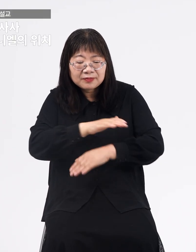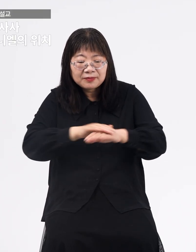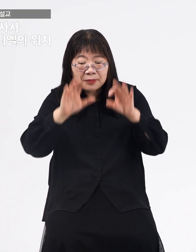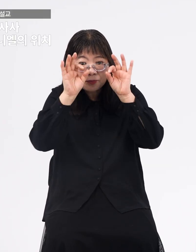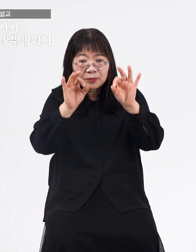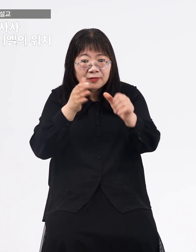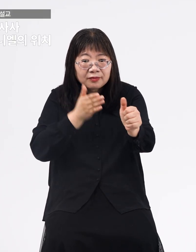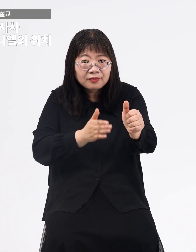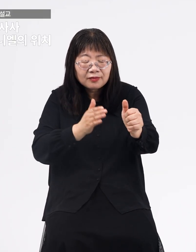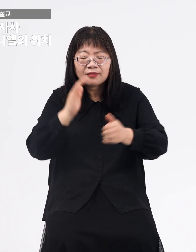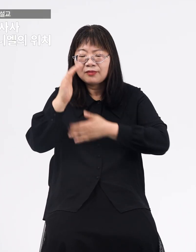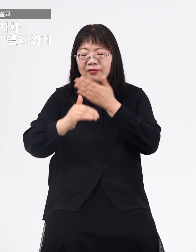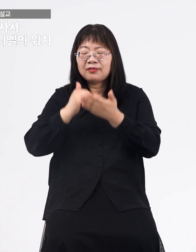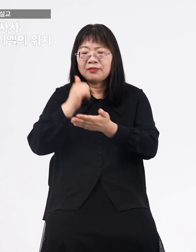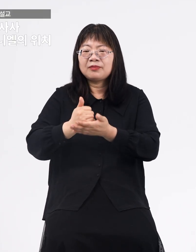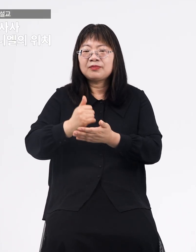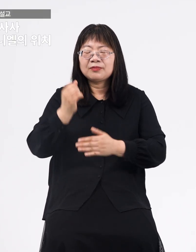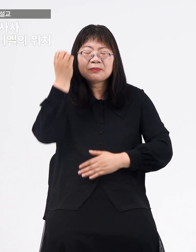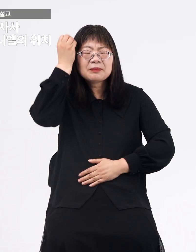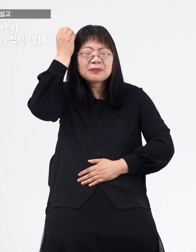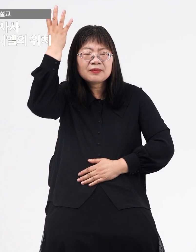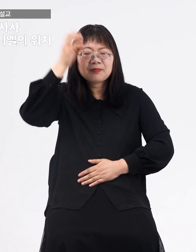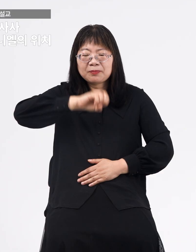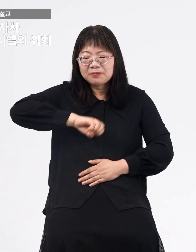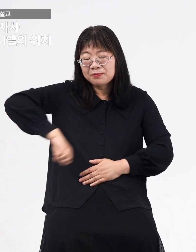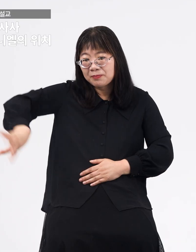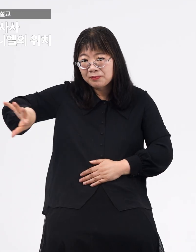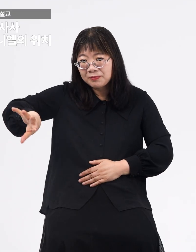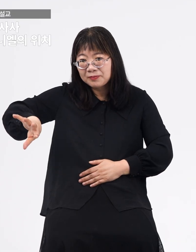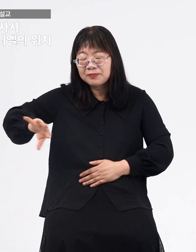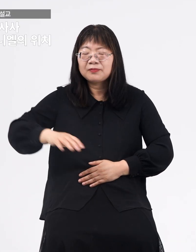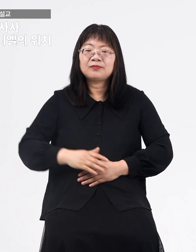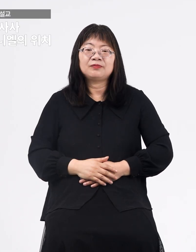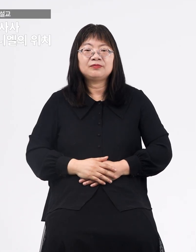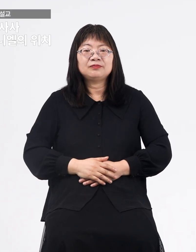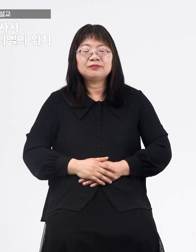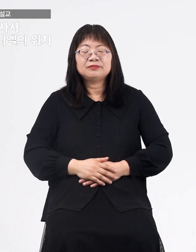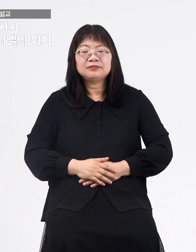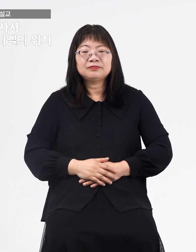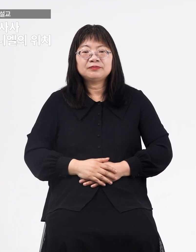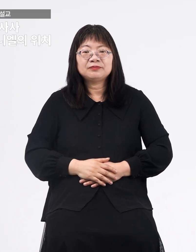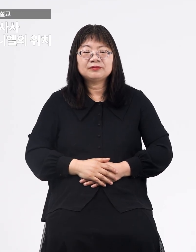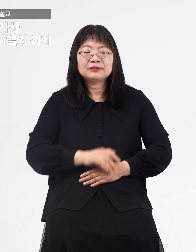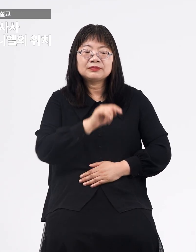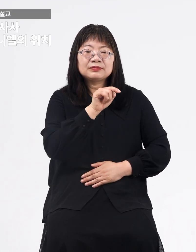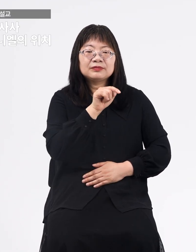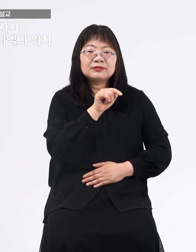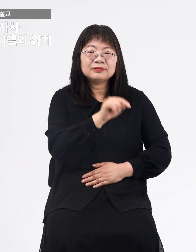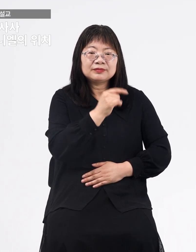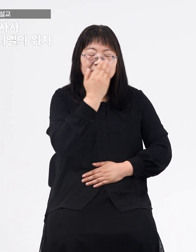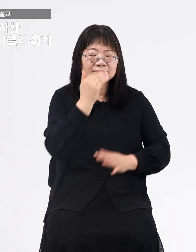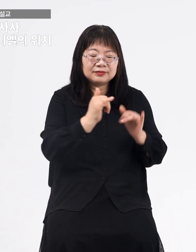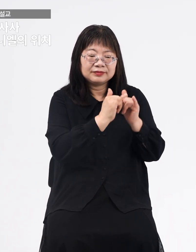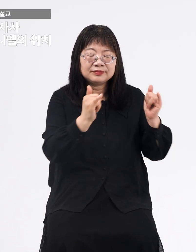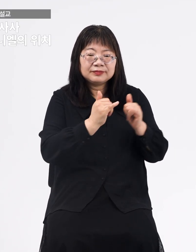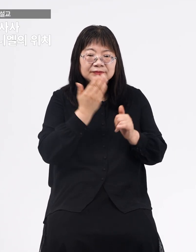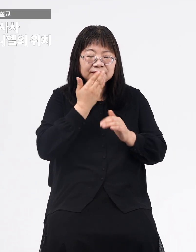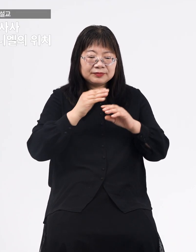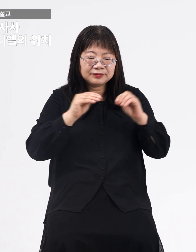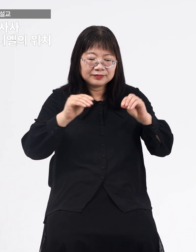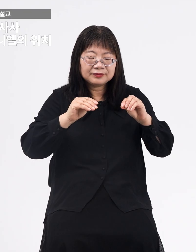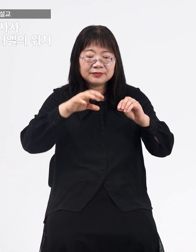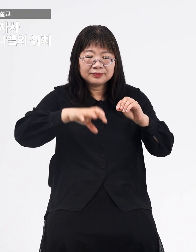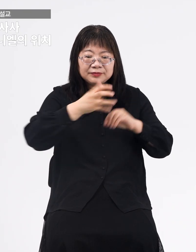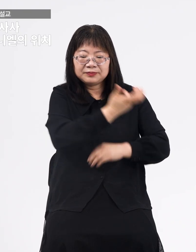왜 여호와를 밀어내고 잊어버린 게 아니라 버리고 그들이 가나안 땅에 들어와서 이